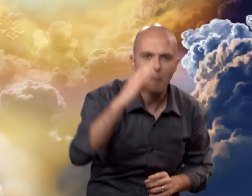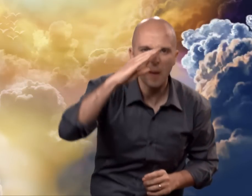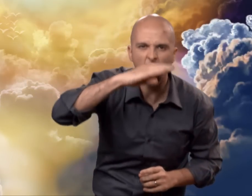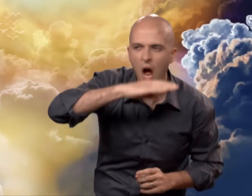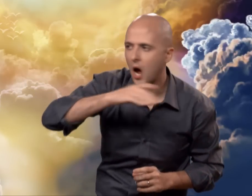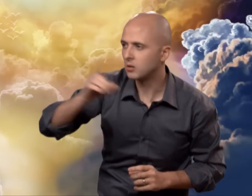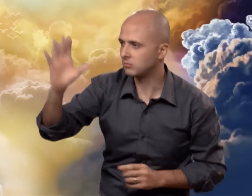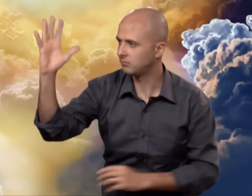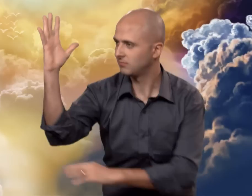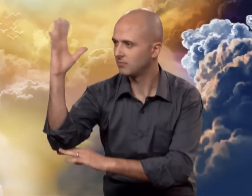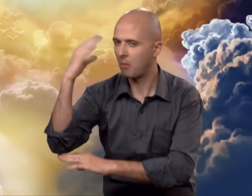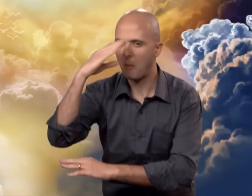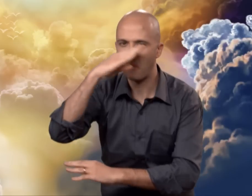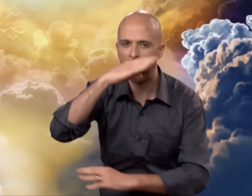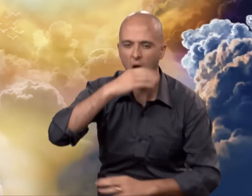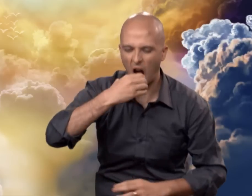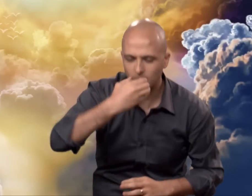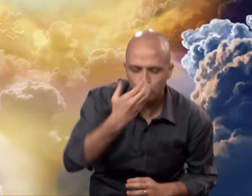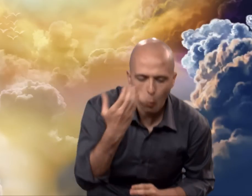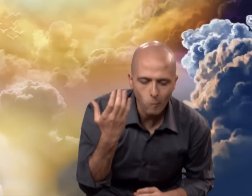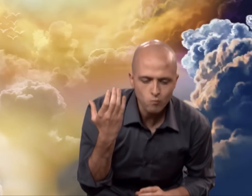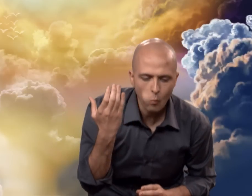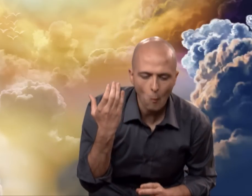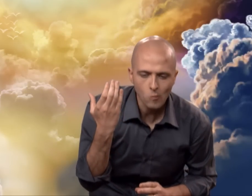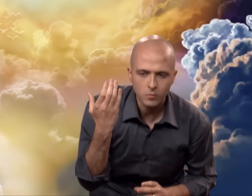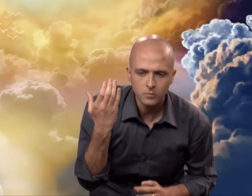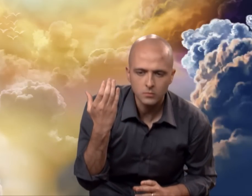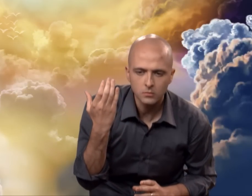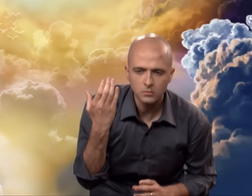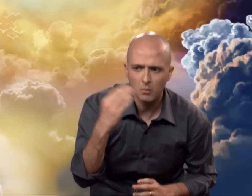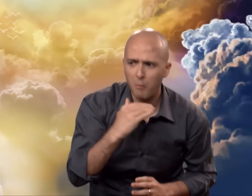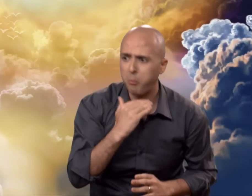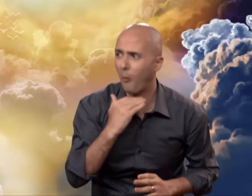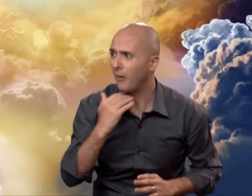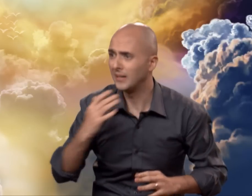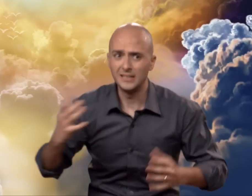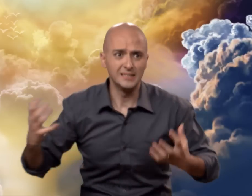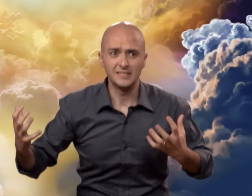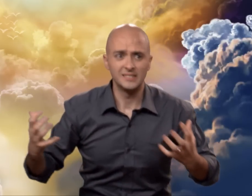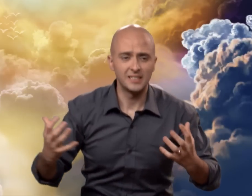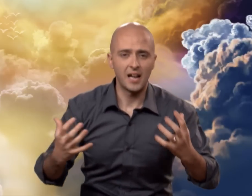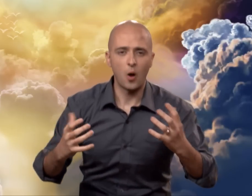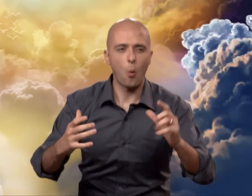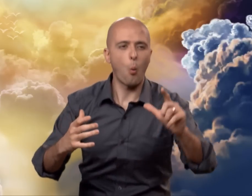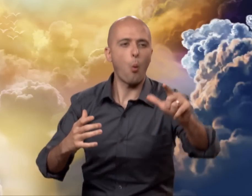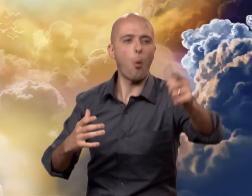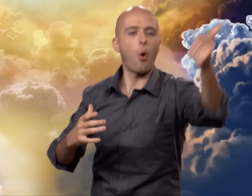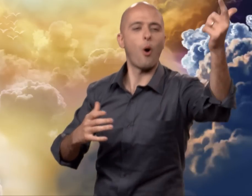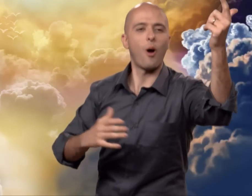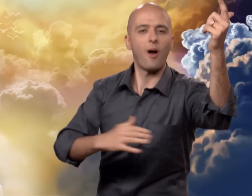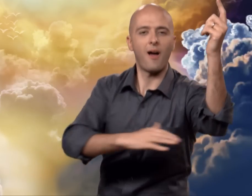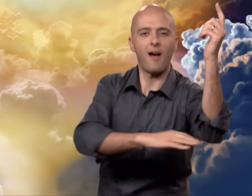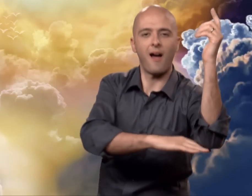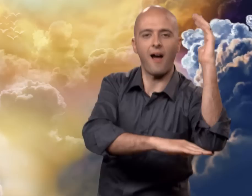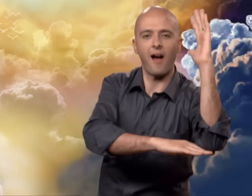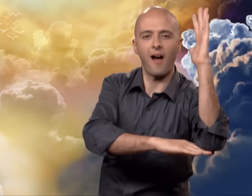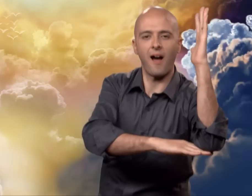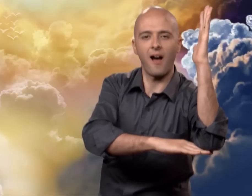o Criador olha para eles com satisfação. Assim, o chefe dos demônios reveste com seus próprios atributos